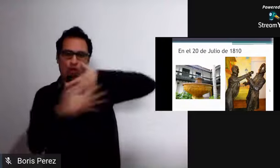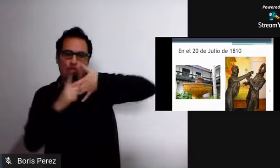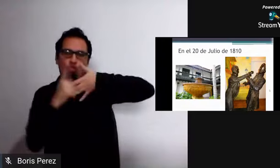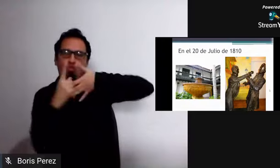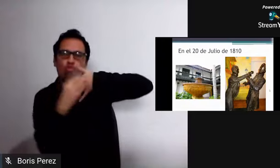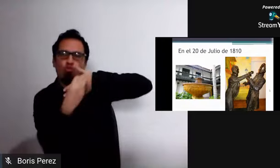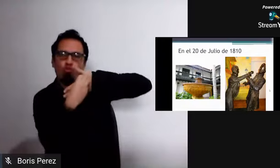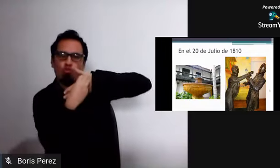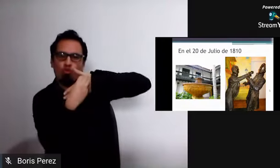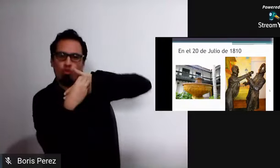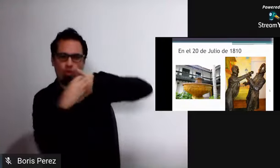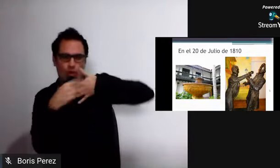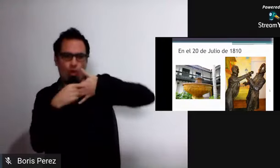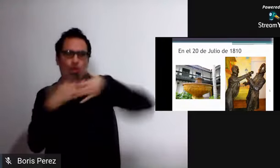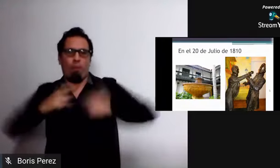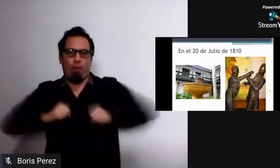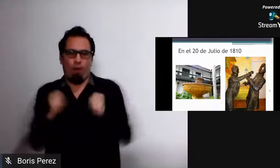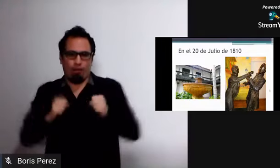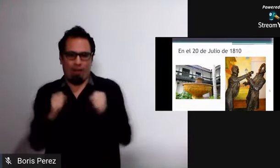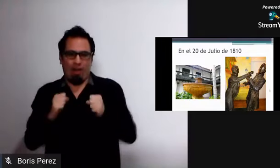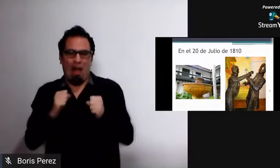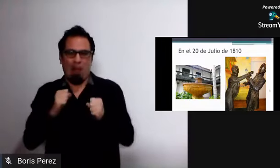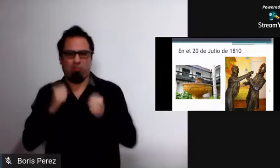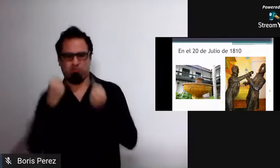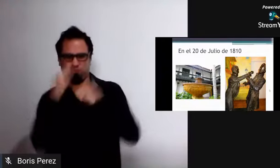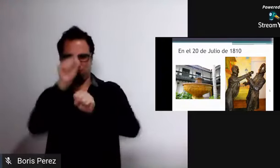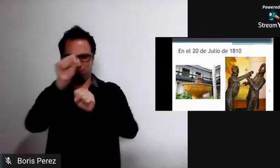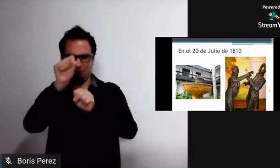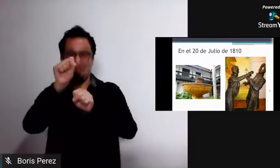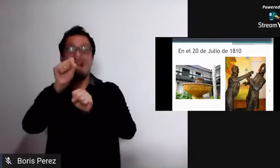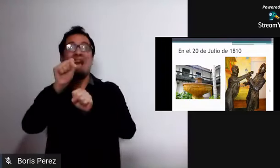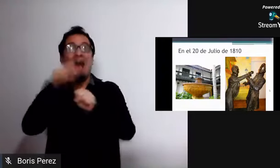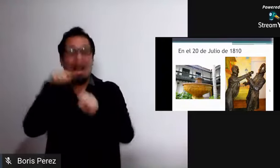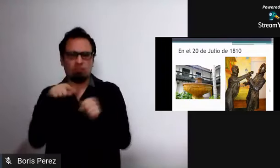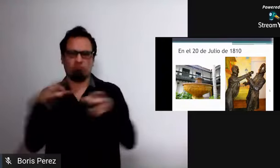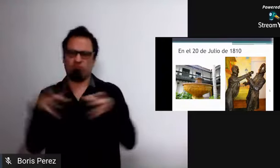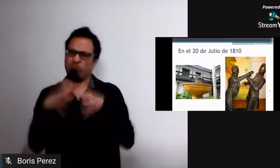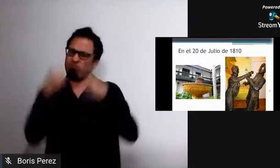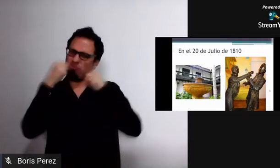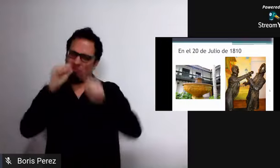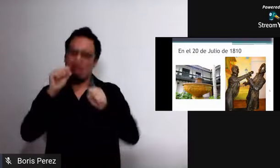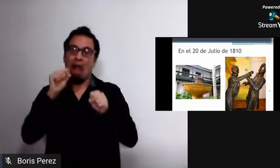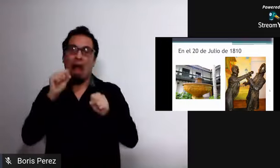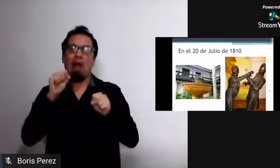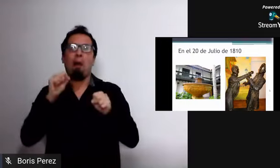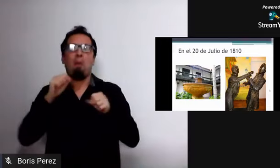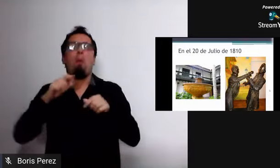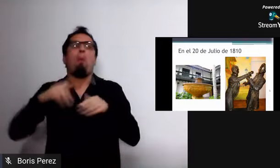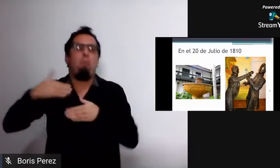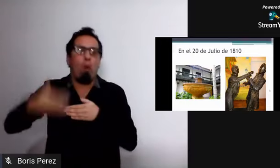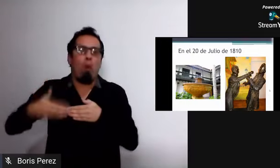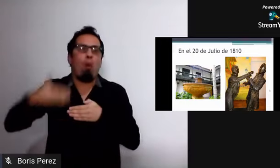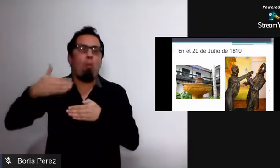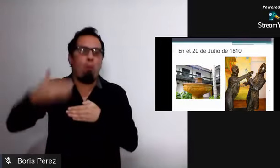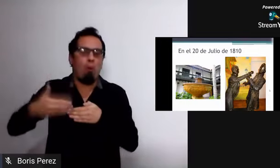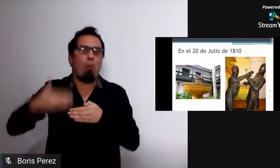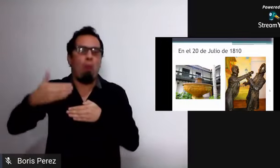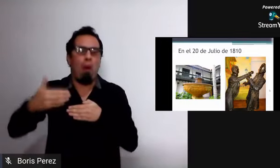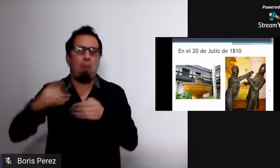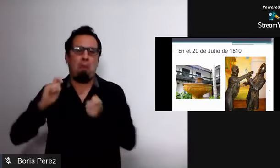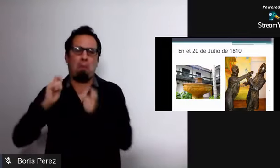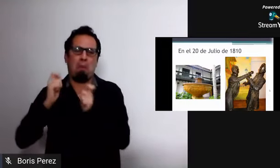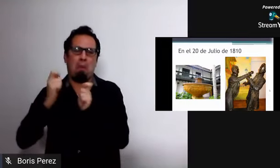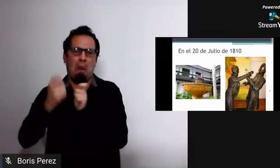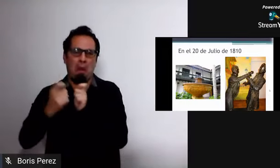de esas batallas, inicia Francisco José de Paula Santander su vida política. La revolución sabemos que inicia aquí